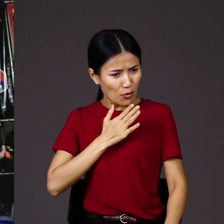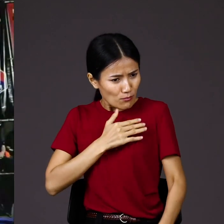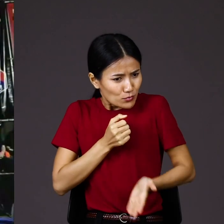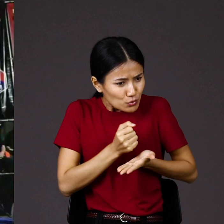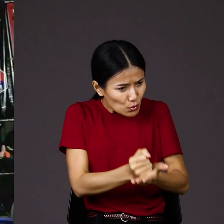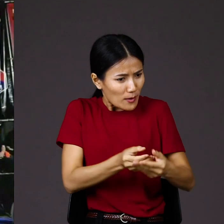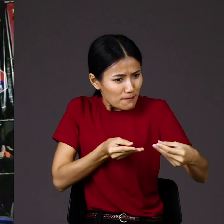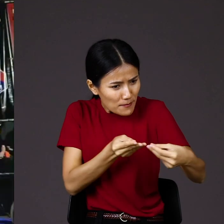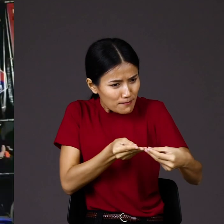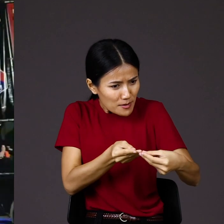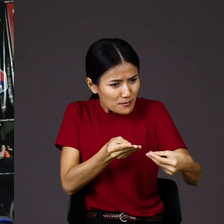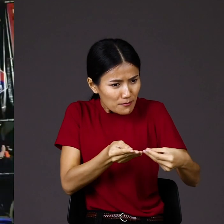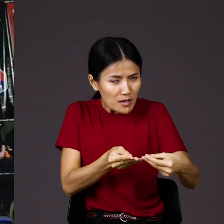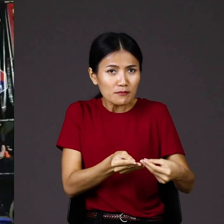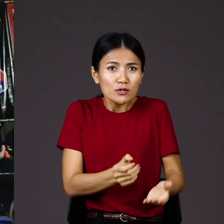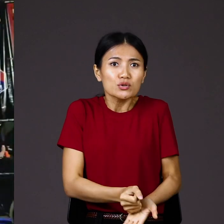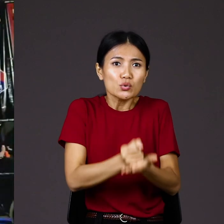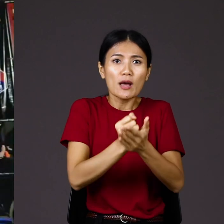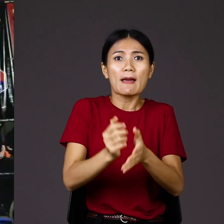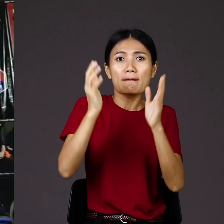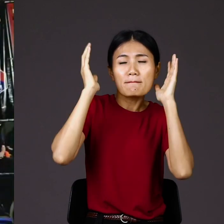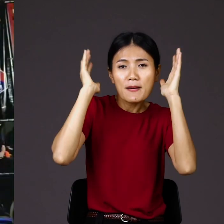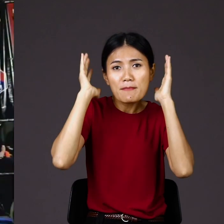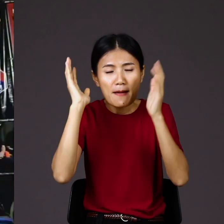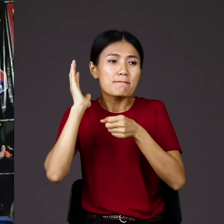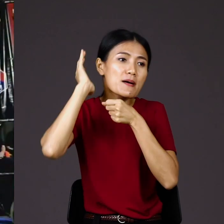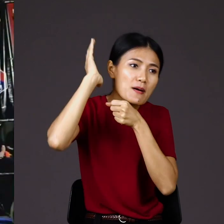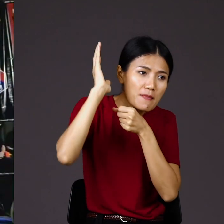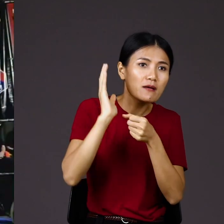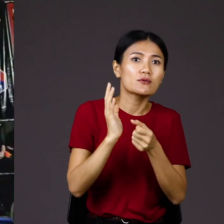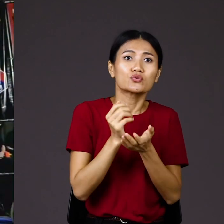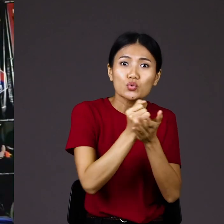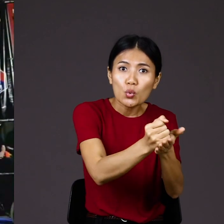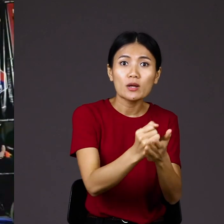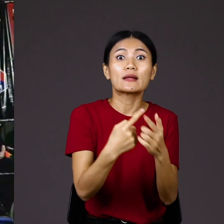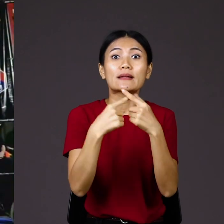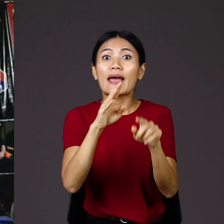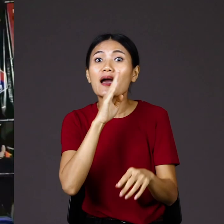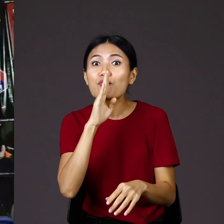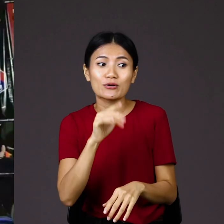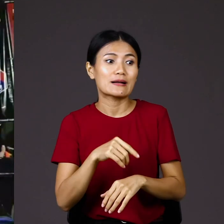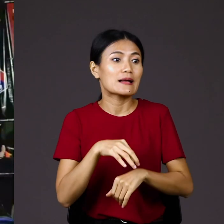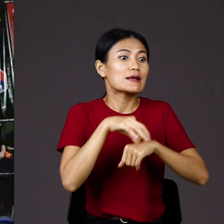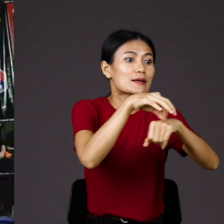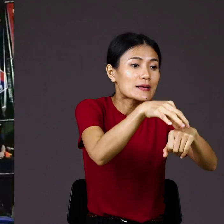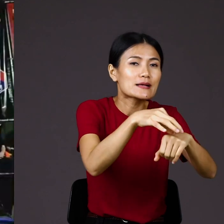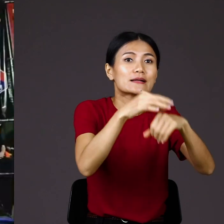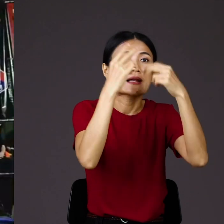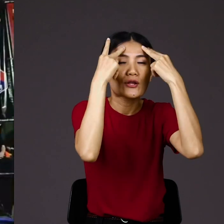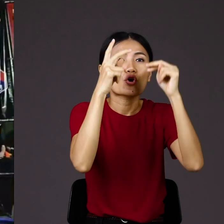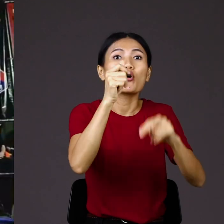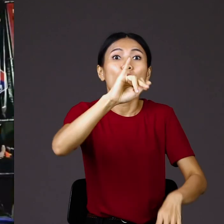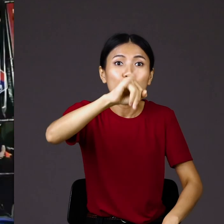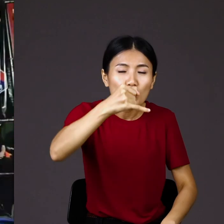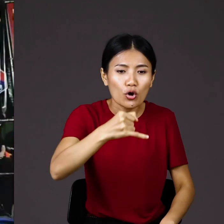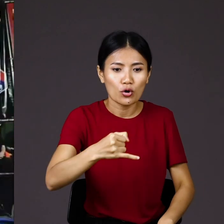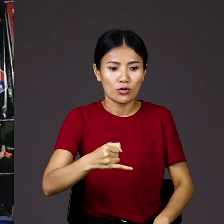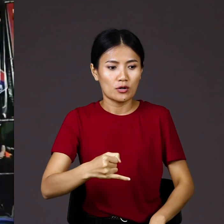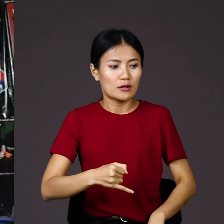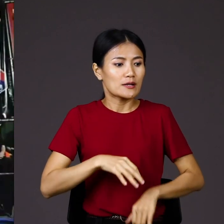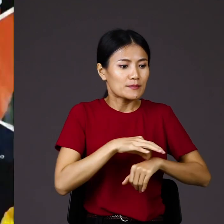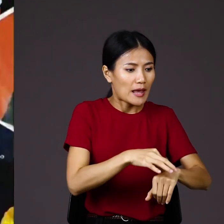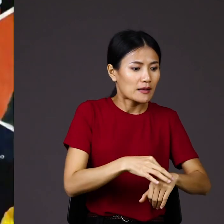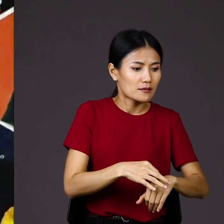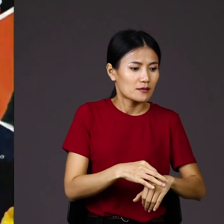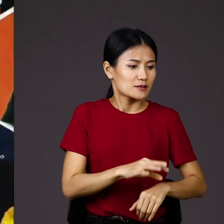กันออกแบบนโยบายร่วมกันมาช่วยเขาหาเสียงแต่ถึงเวลาถ้าเขาเป็นนายกอบจถึงเวลาถ้าพวกเขา